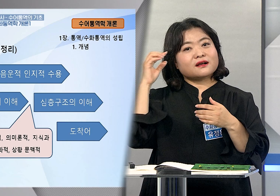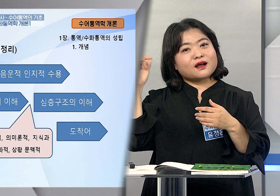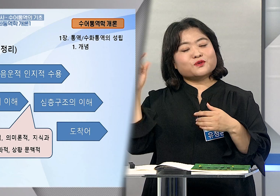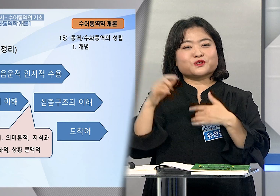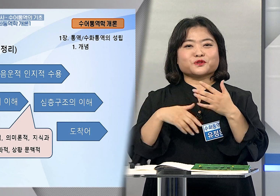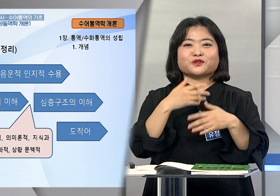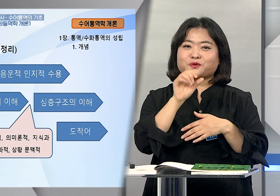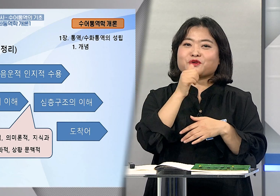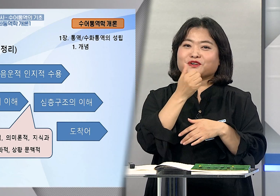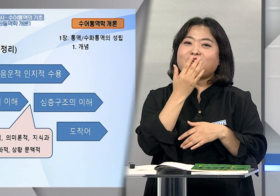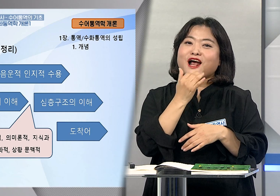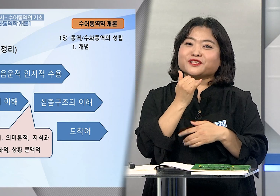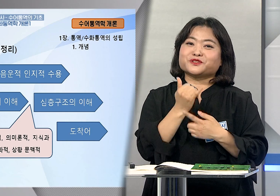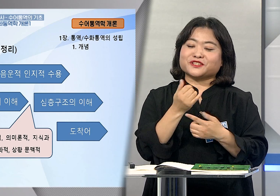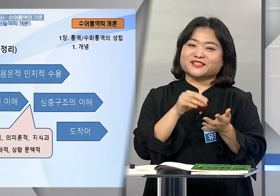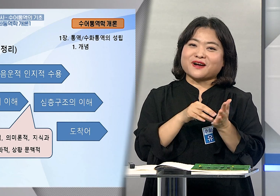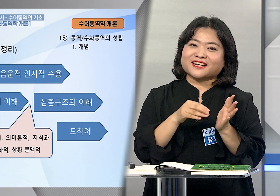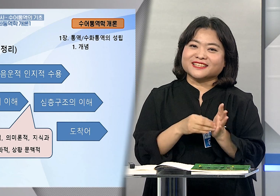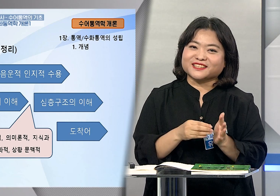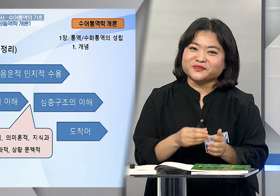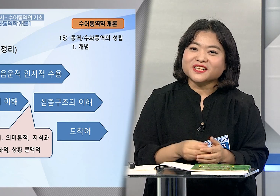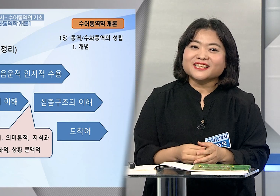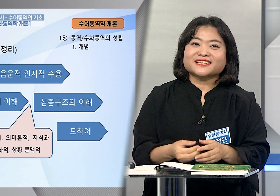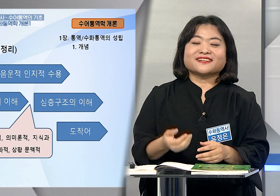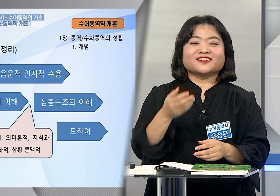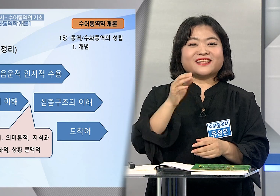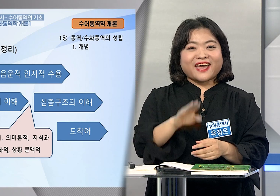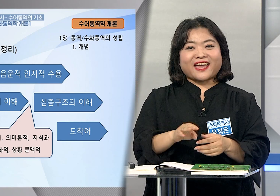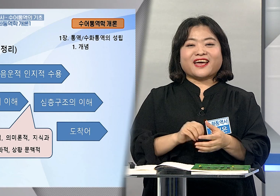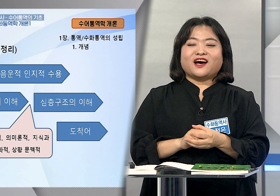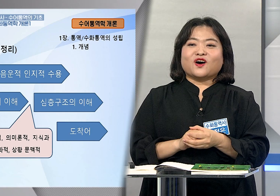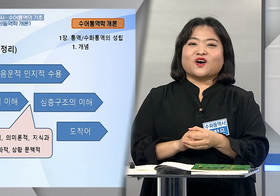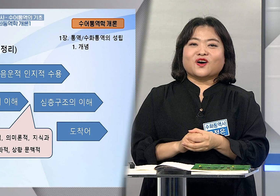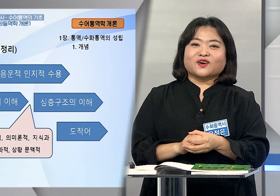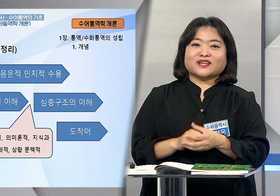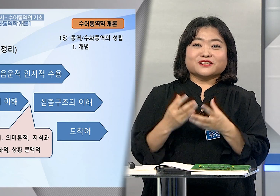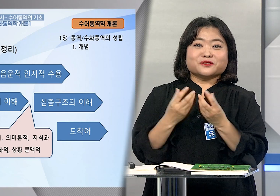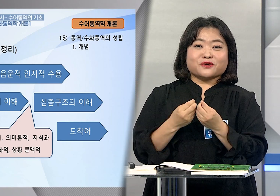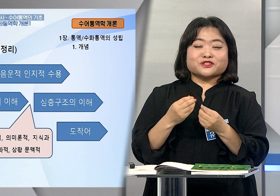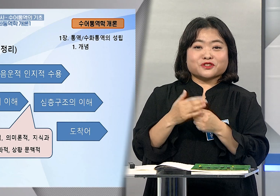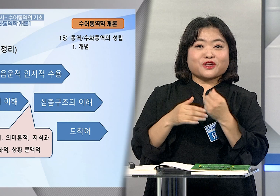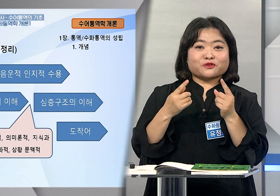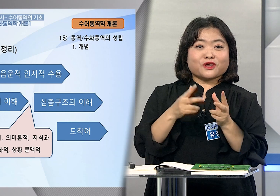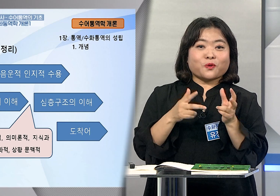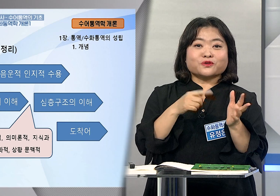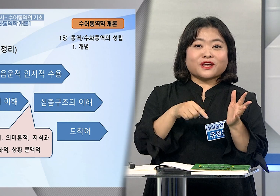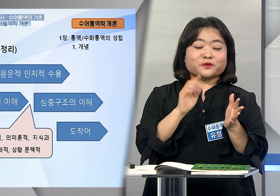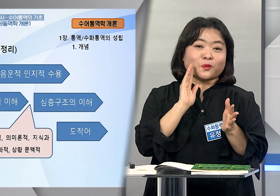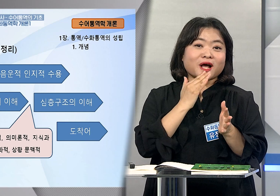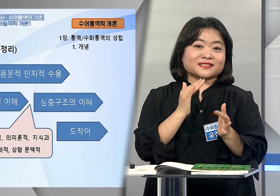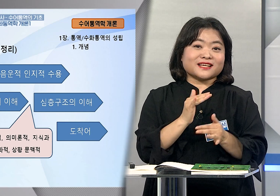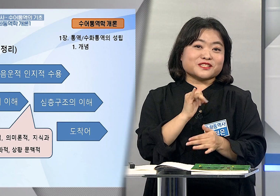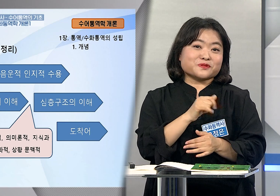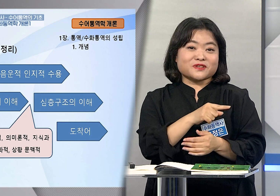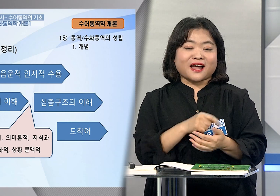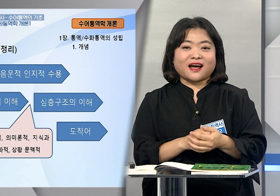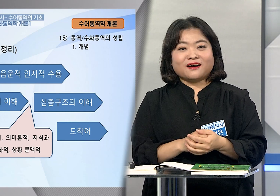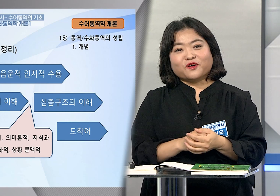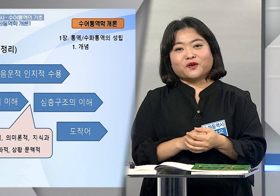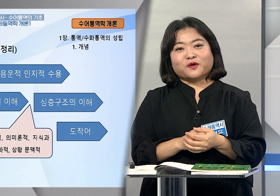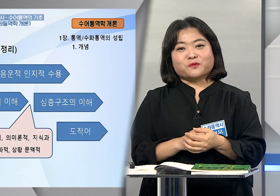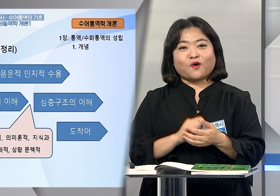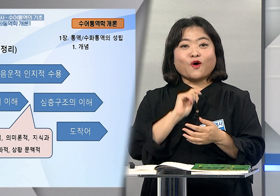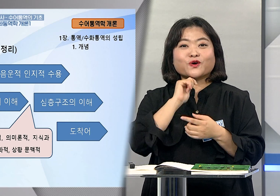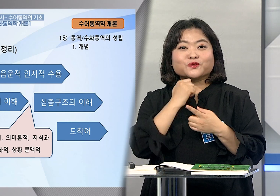가끔은 딴 생각하면서도 수화 통역을 할 수도 있을 만큼. 그런데 예를 들면 저희 대구대 공대에도 농학생이